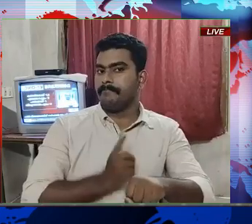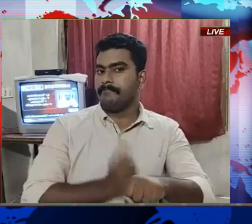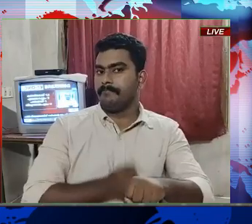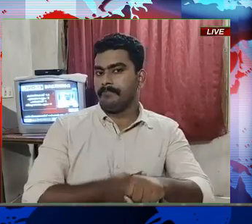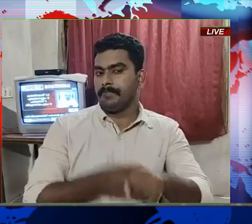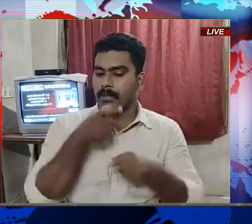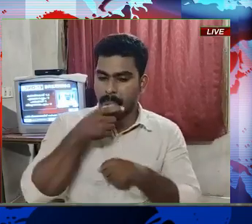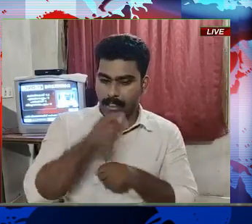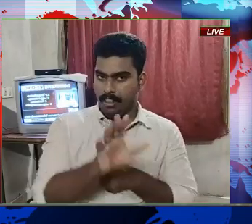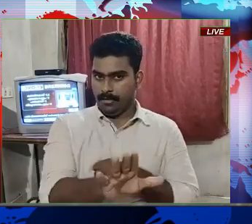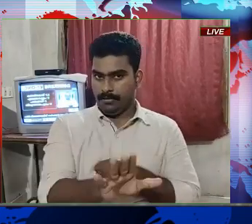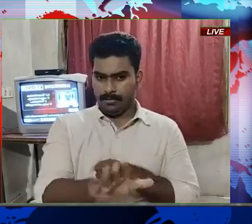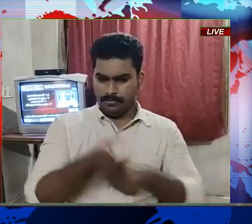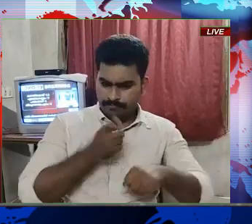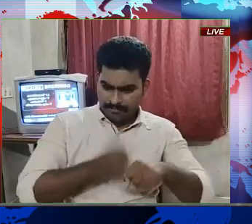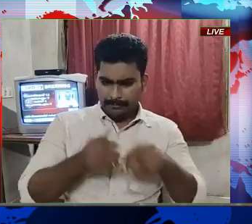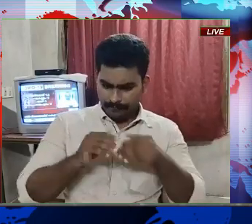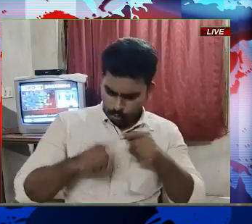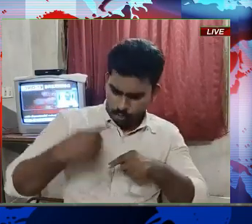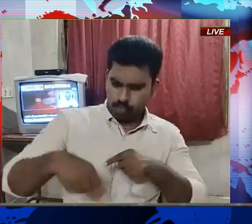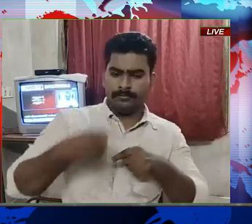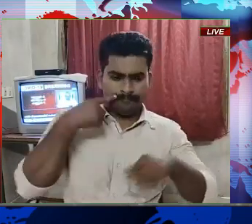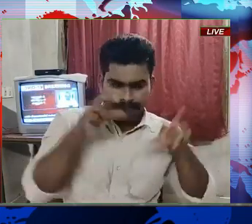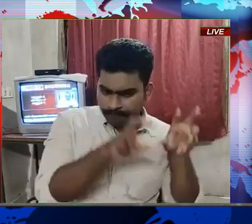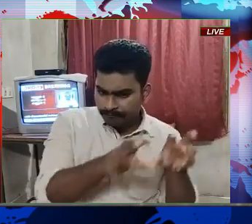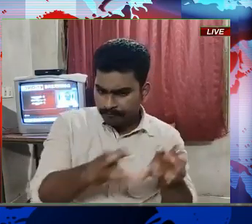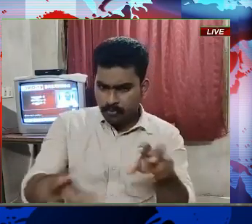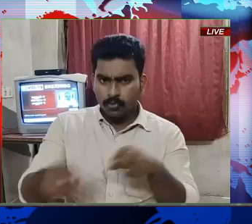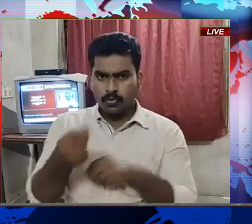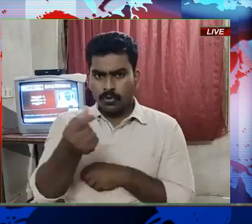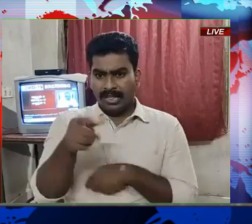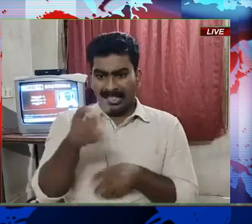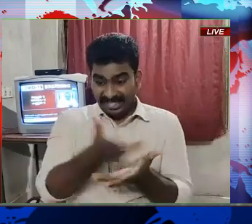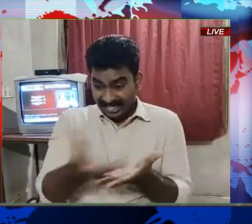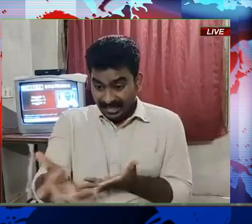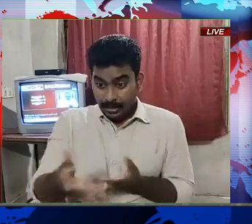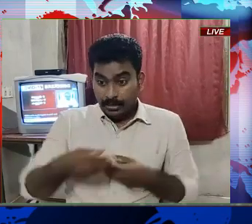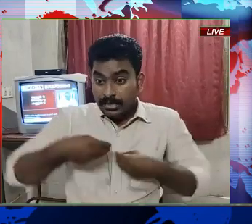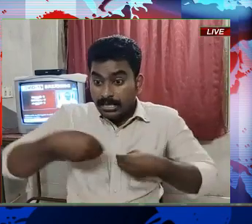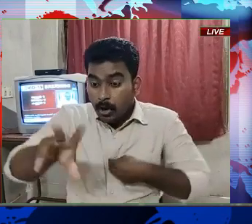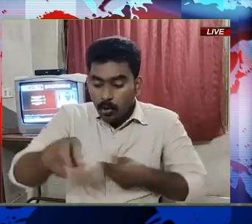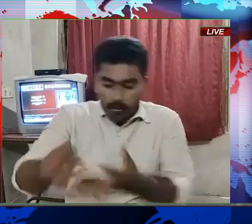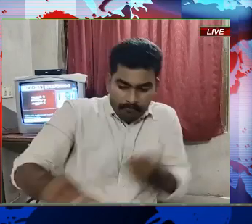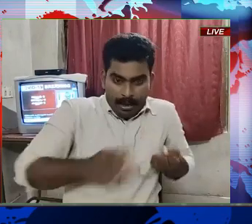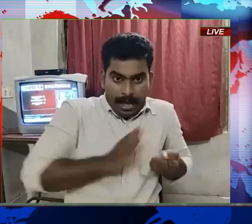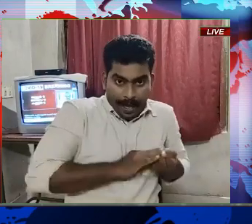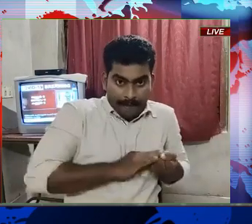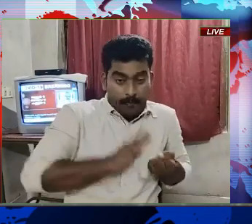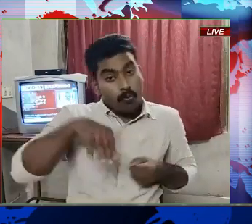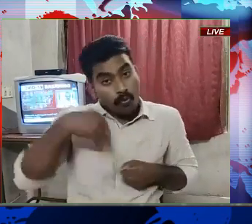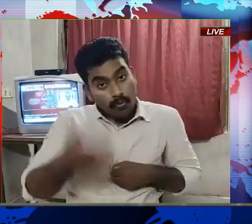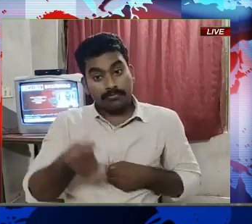തിരുവനന്തപുരത്തു നിന്നൊരു മരുന്ന് കാസർഗോഡ് എത്തിക്കണമെങ്കിൽ ആ കാര്യത്തിൽ